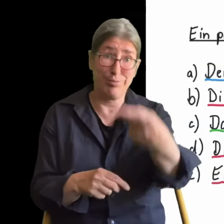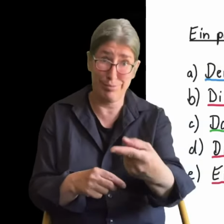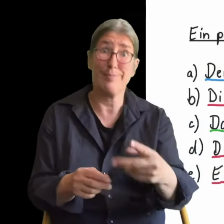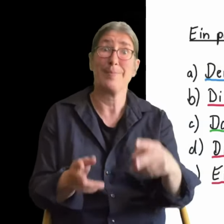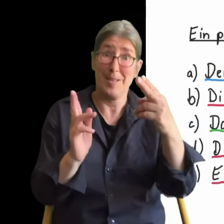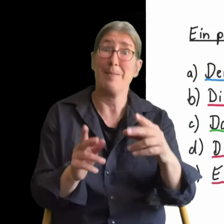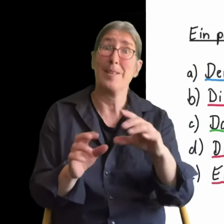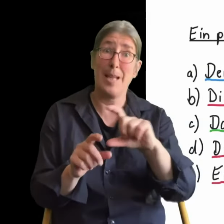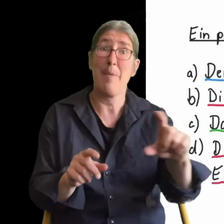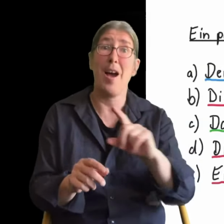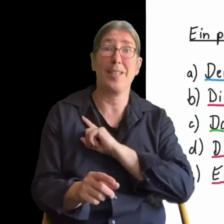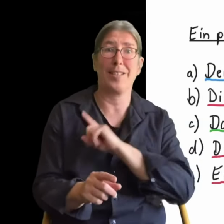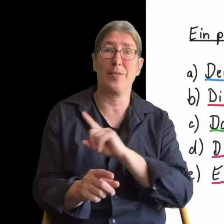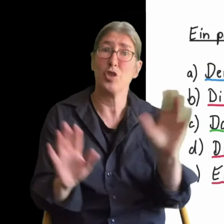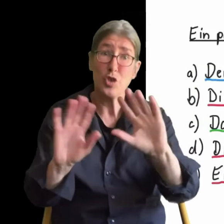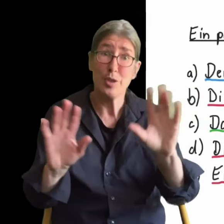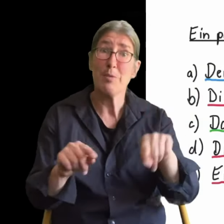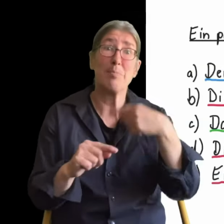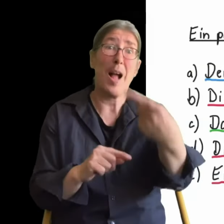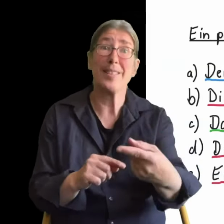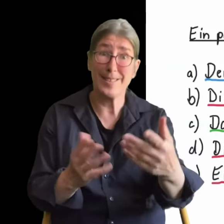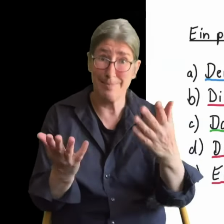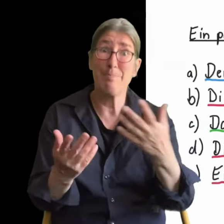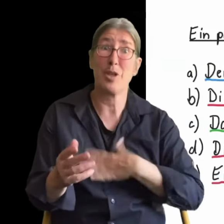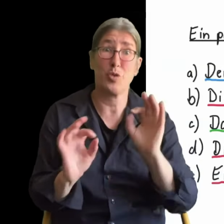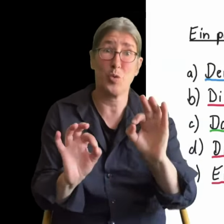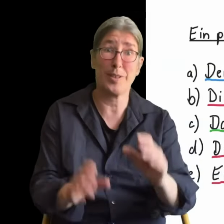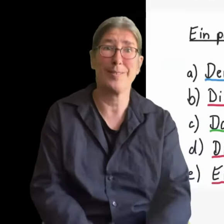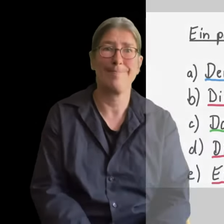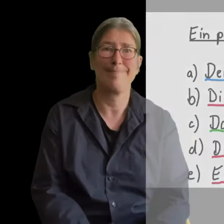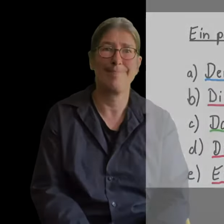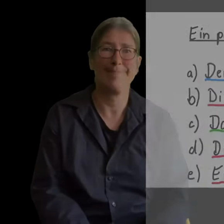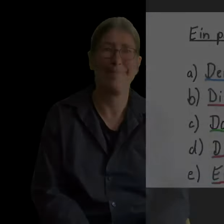und dann bis zur nächsten Einheit über die Adjektive. Also tschüss, mach's gut, bis bald.